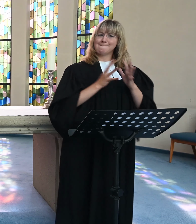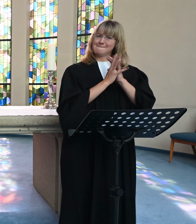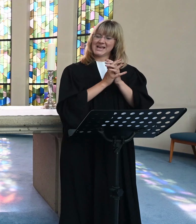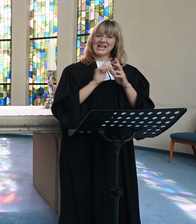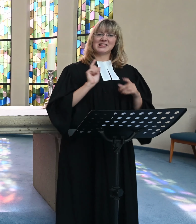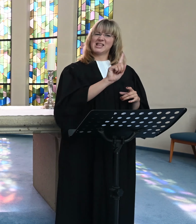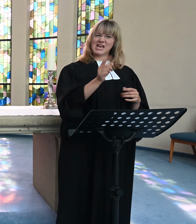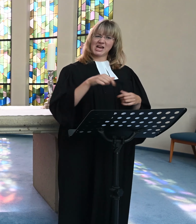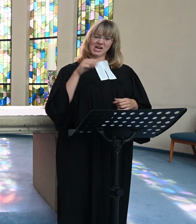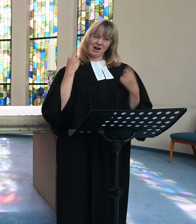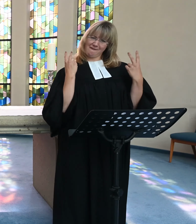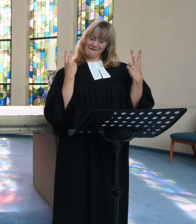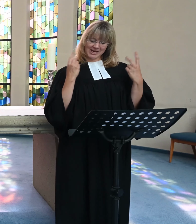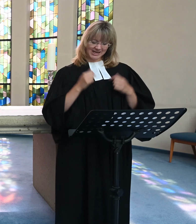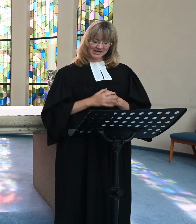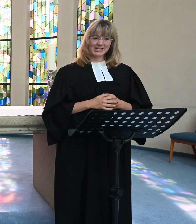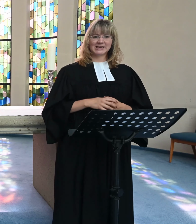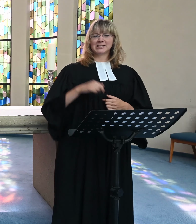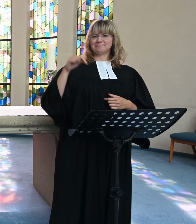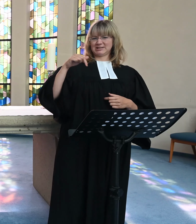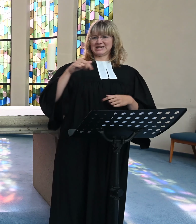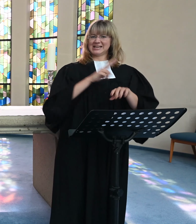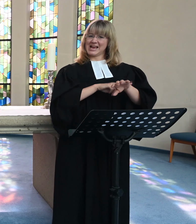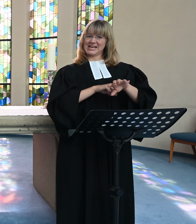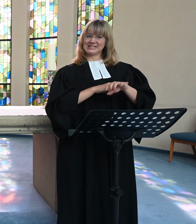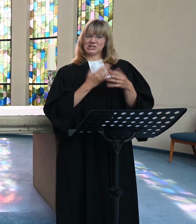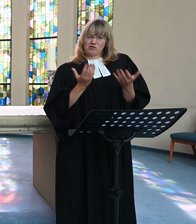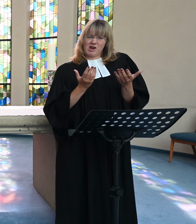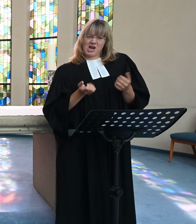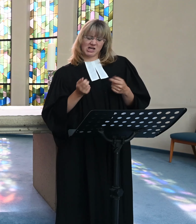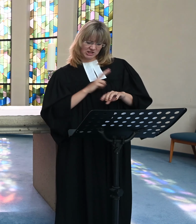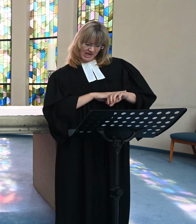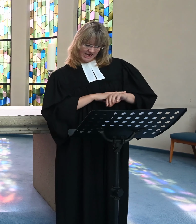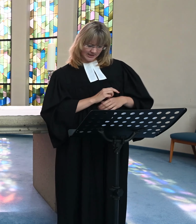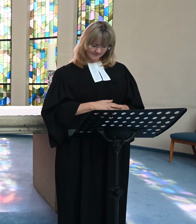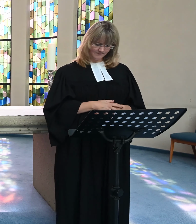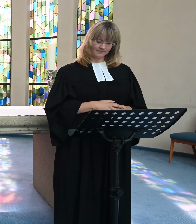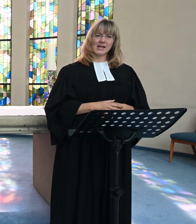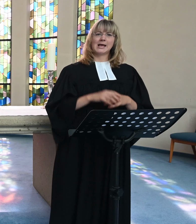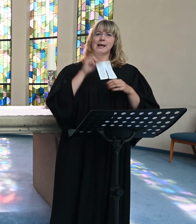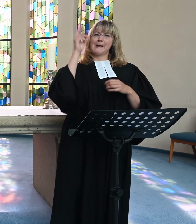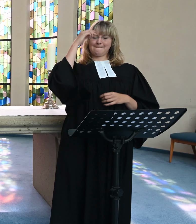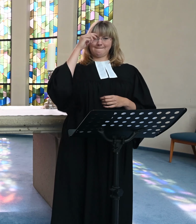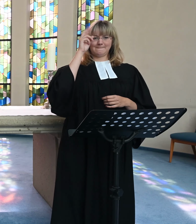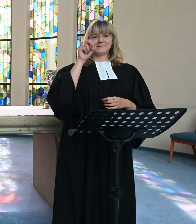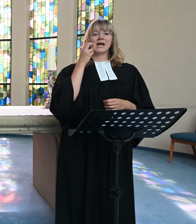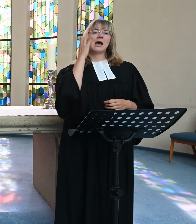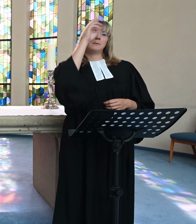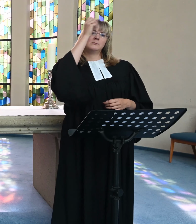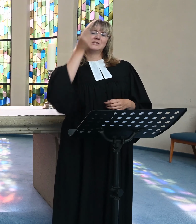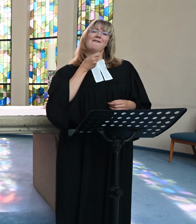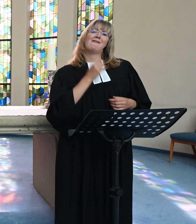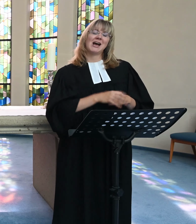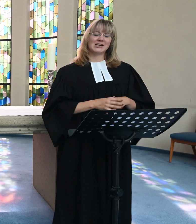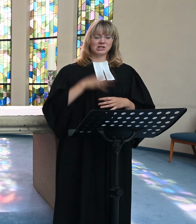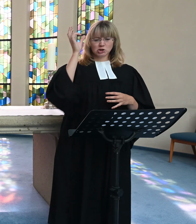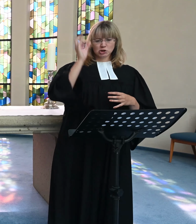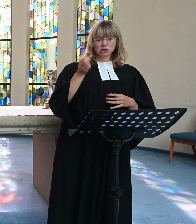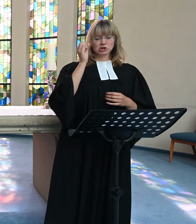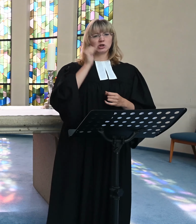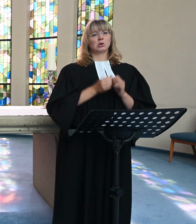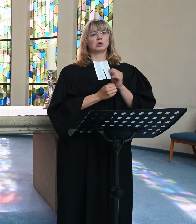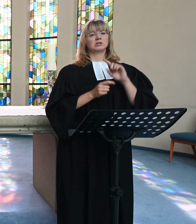bedeutet. Lasst uns gemeinsam im Namen Gottes feiern, im Namen des Vaters und des Sohnes und des Heiligen